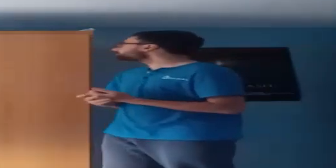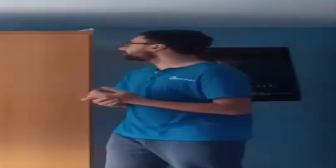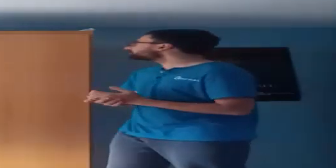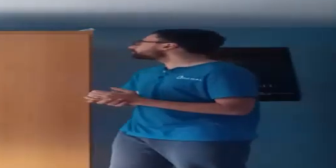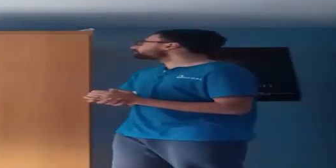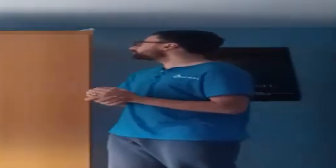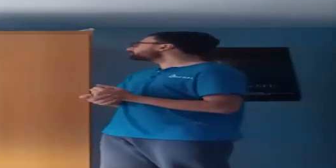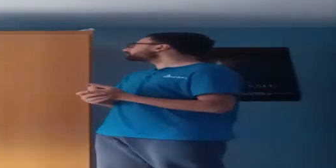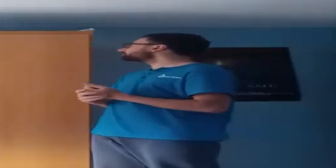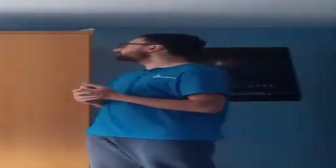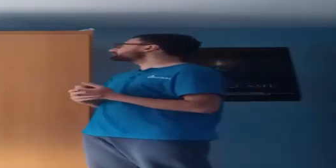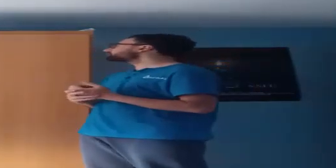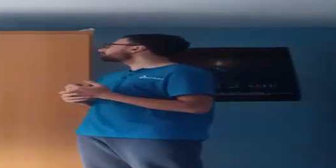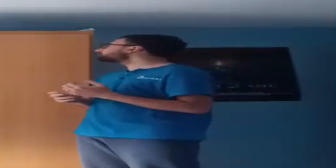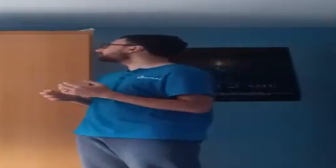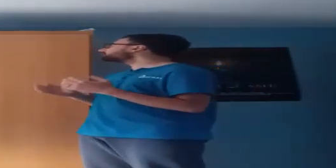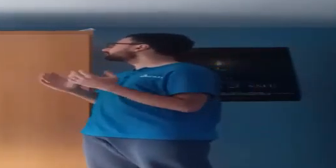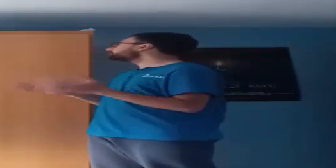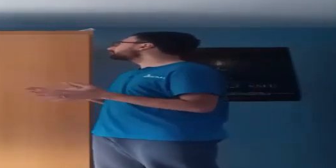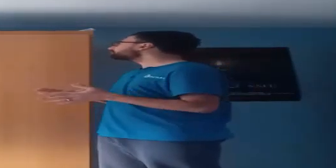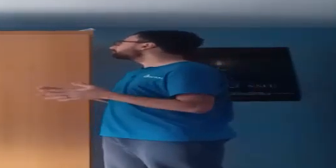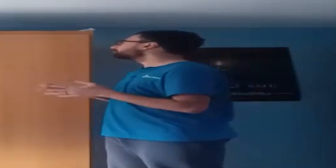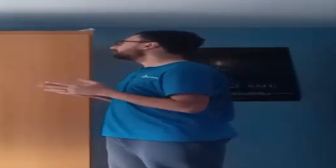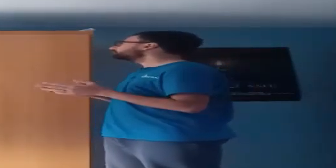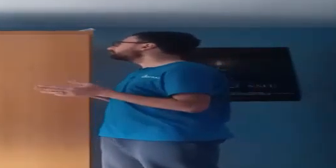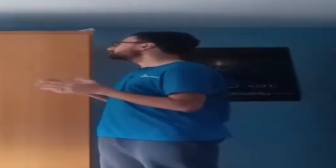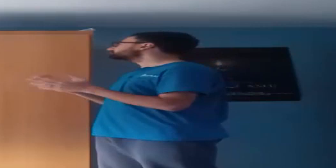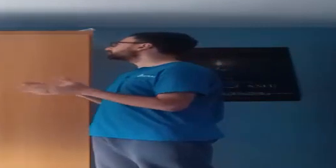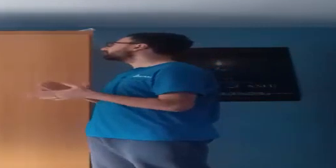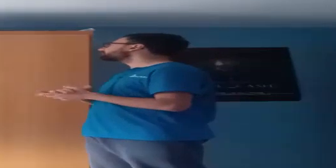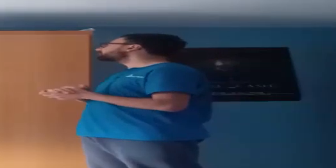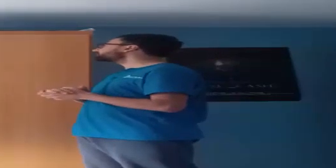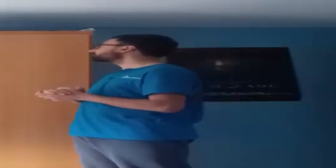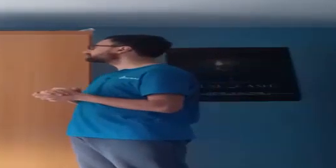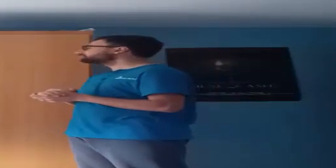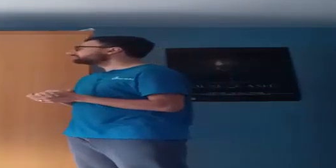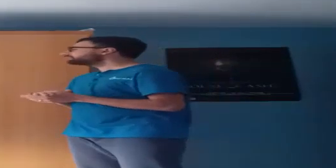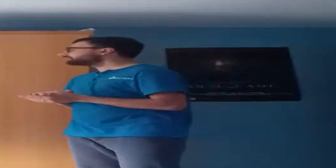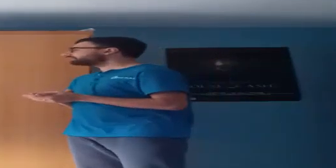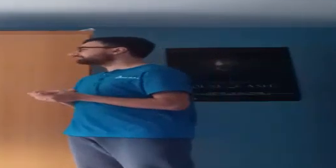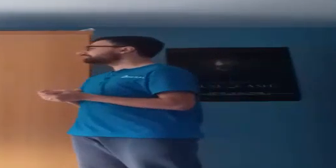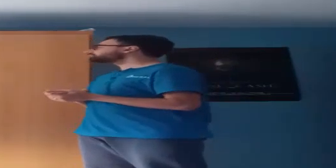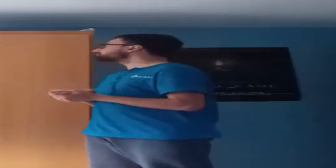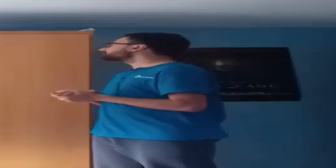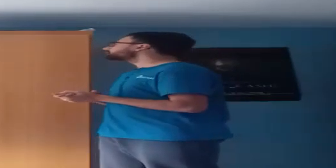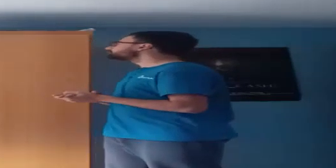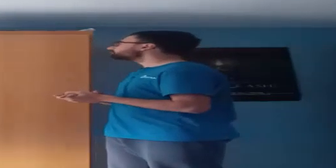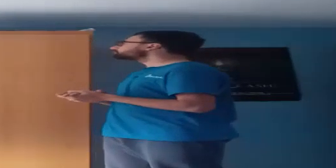Orfeo y Eurídice, que está relacionada con la historia de Hades, el dios del